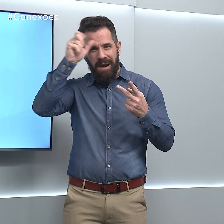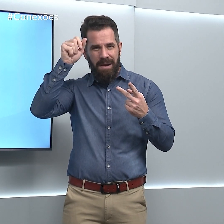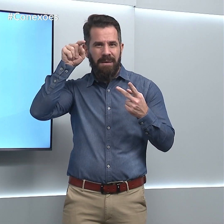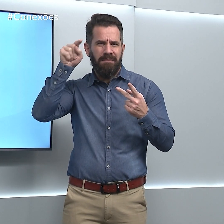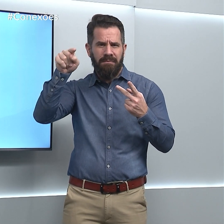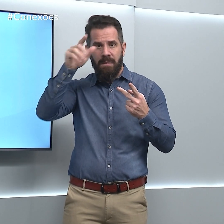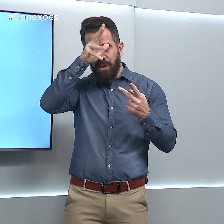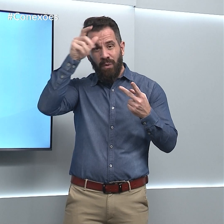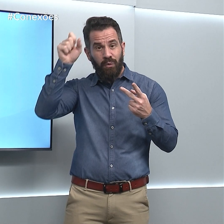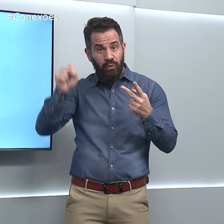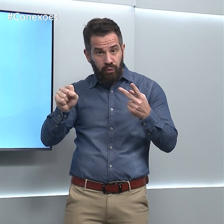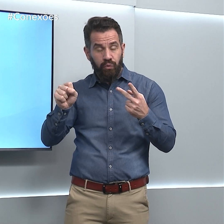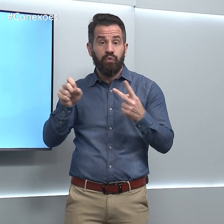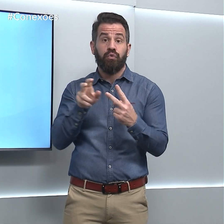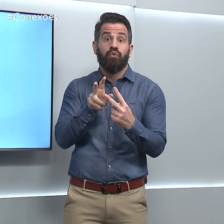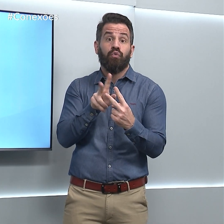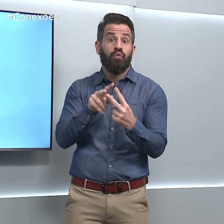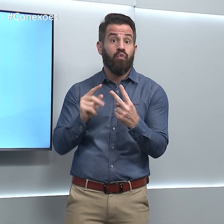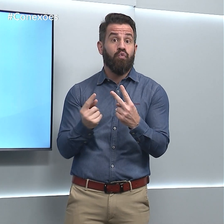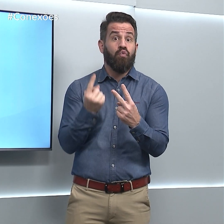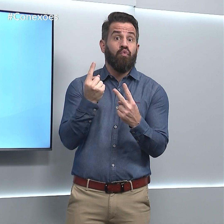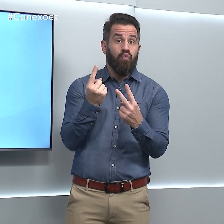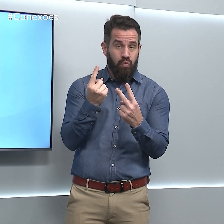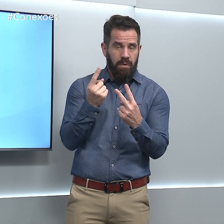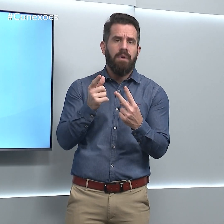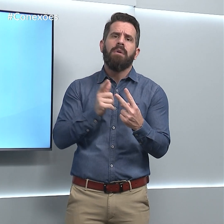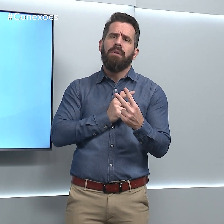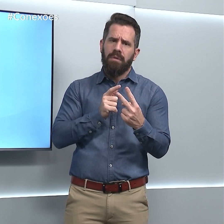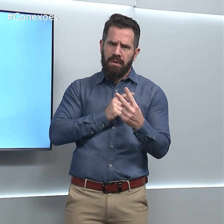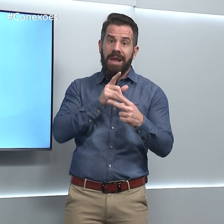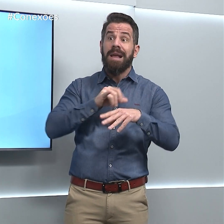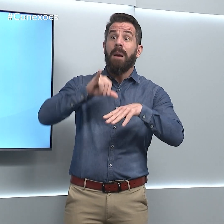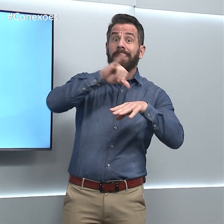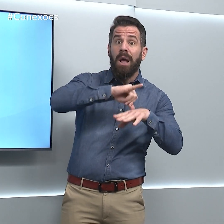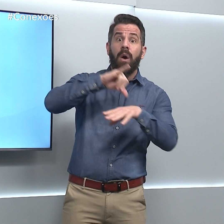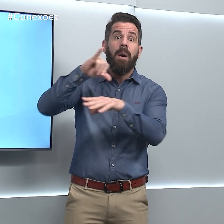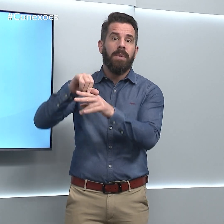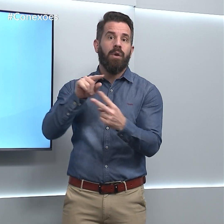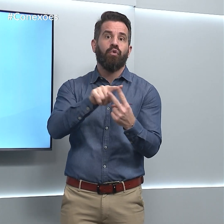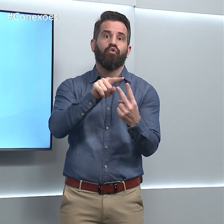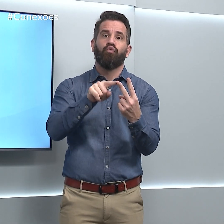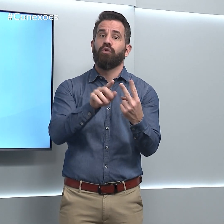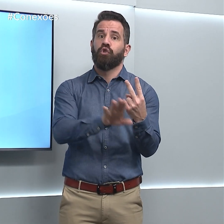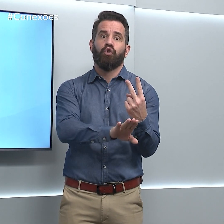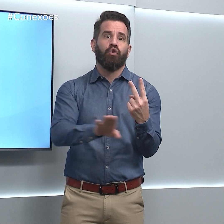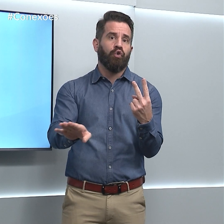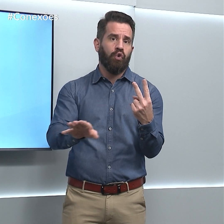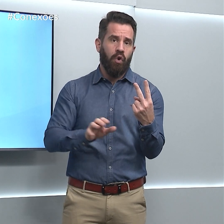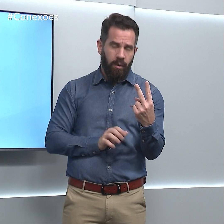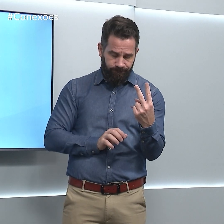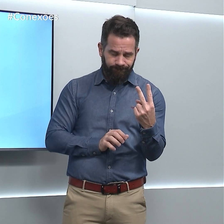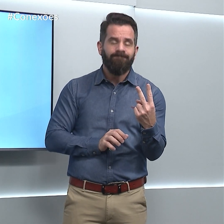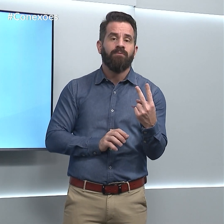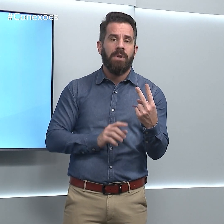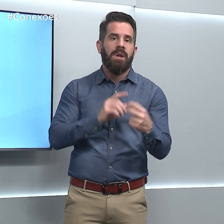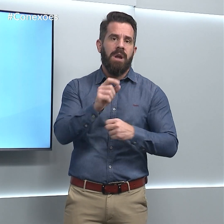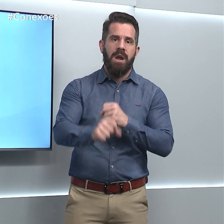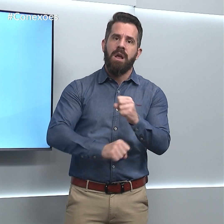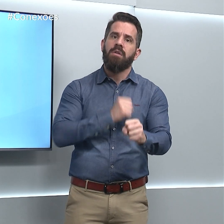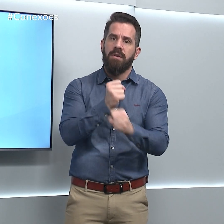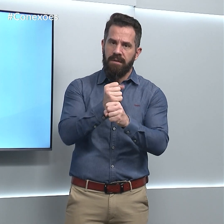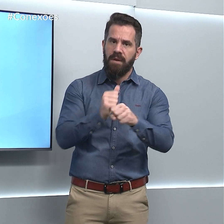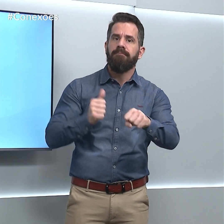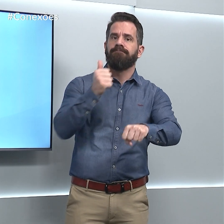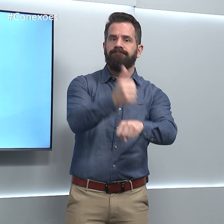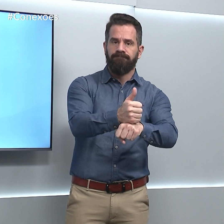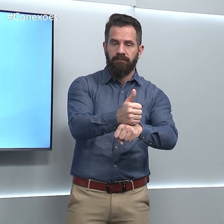das administrações municipais entre todas as capitais brasileiras a partir do ano que vem. Elas venceram as